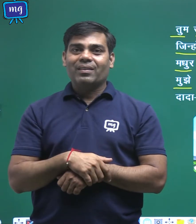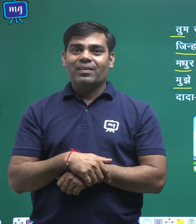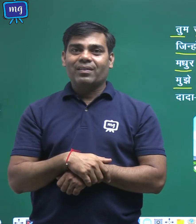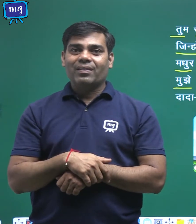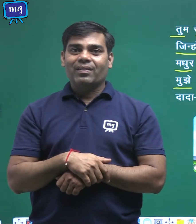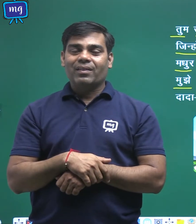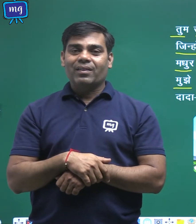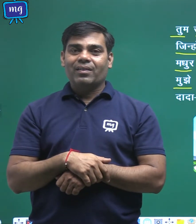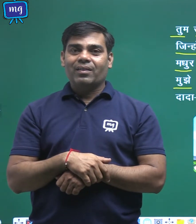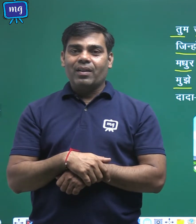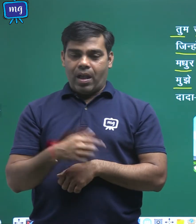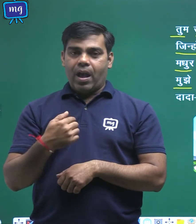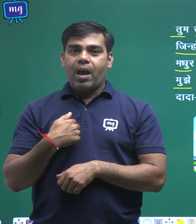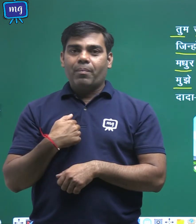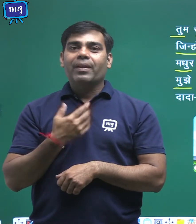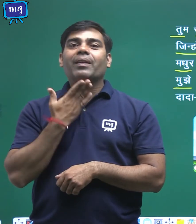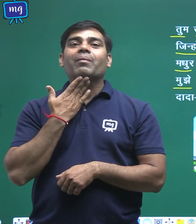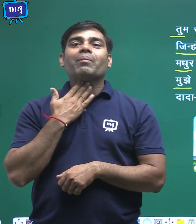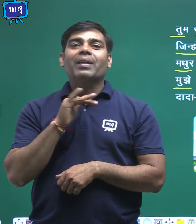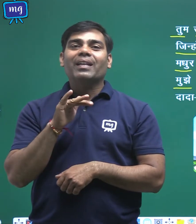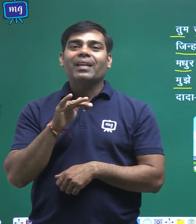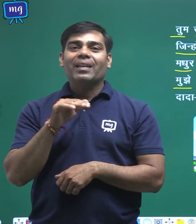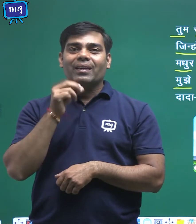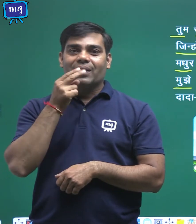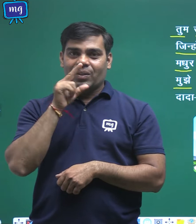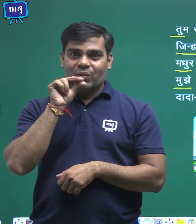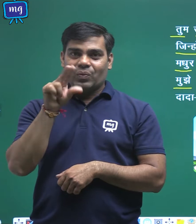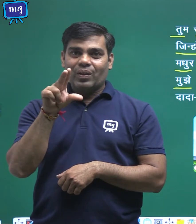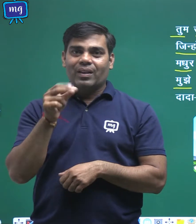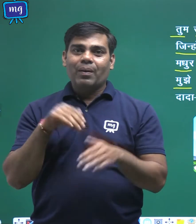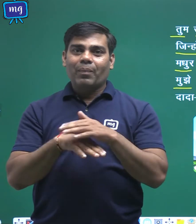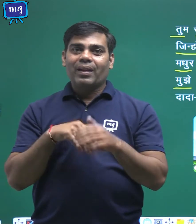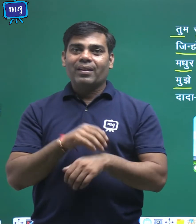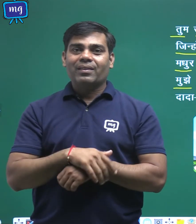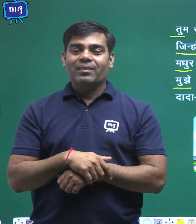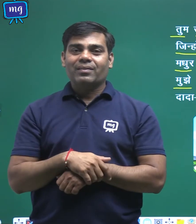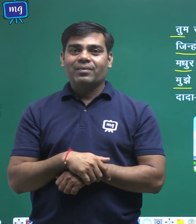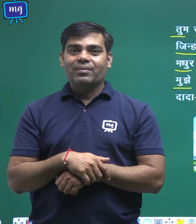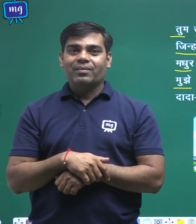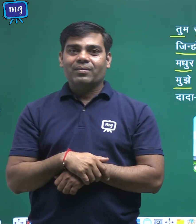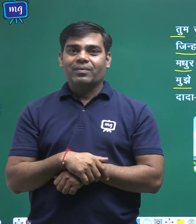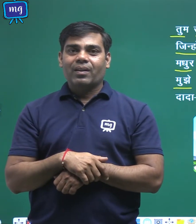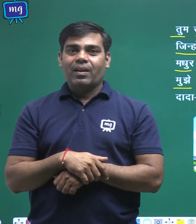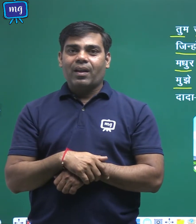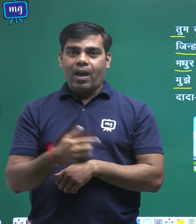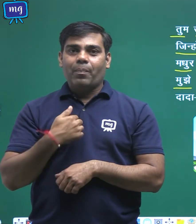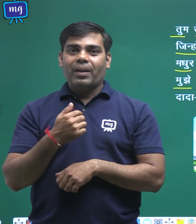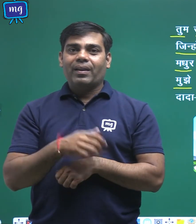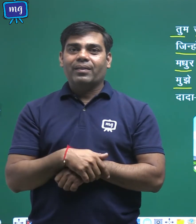अपने मीठे स्वर में अपने